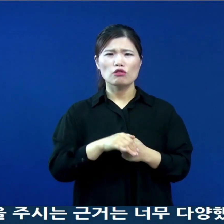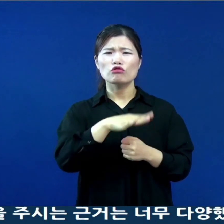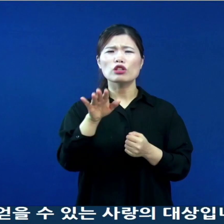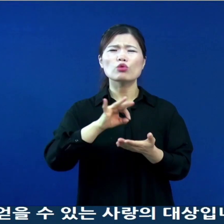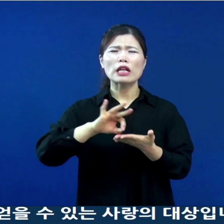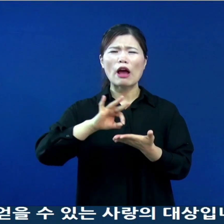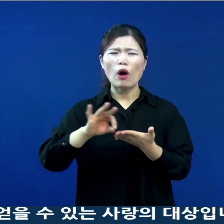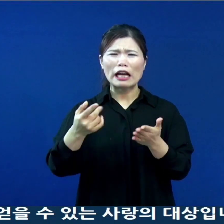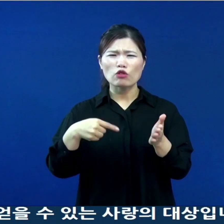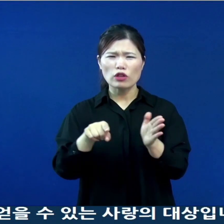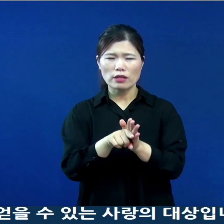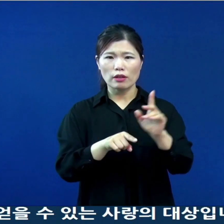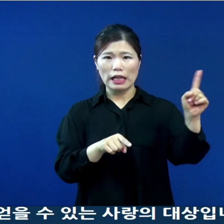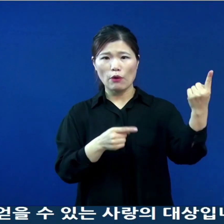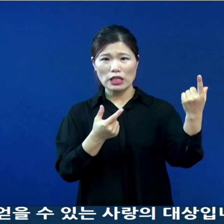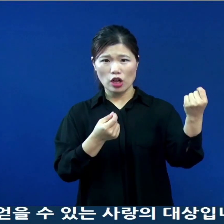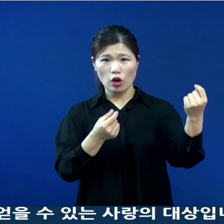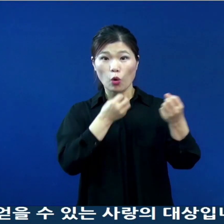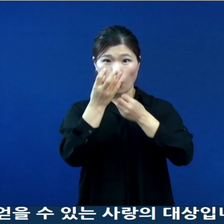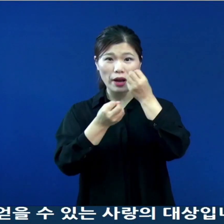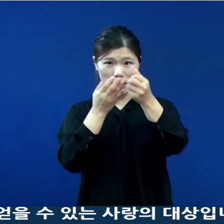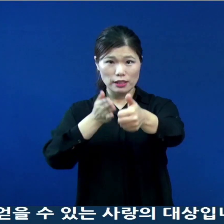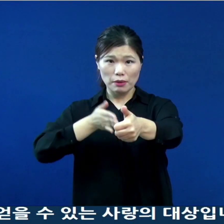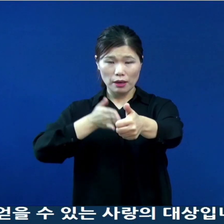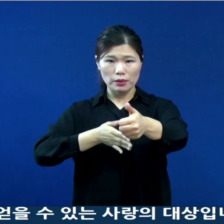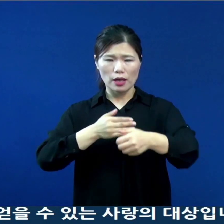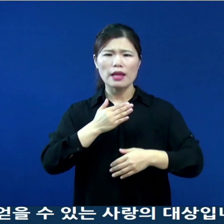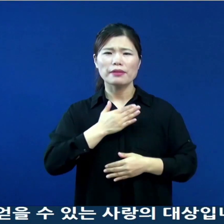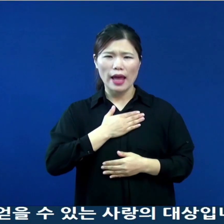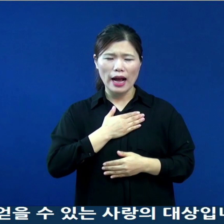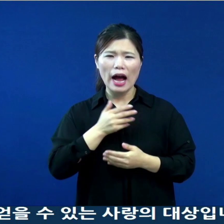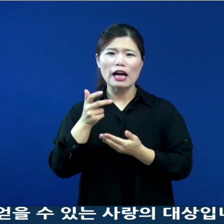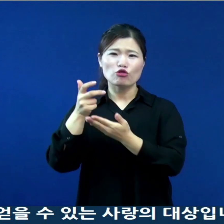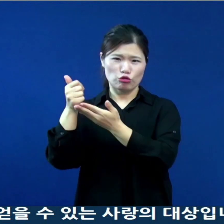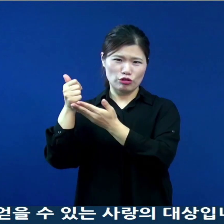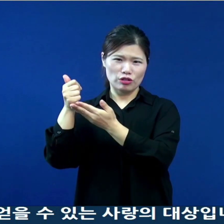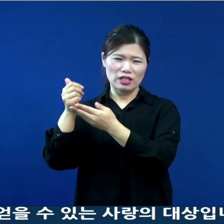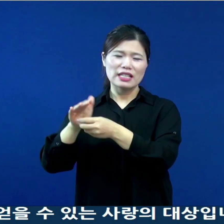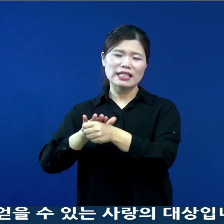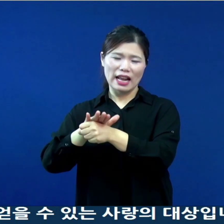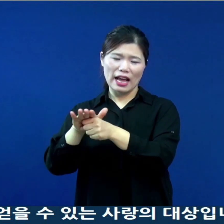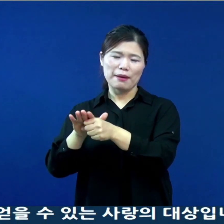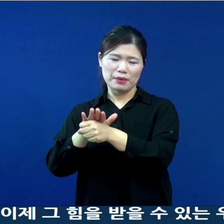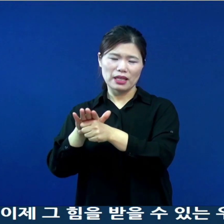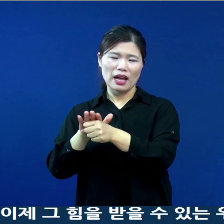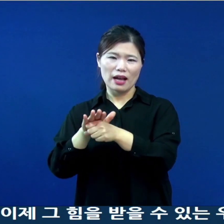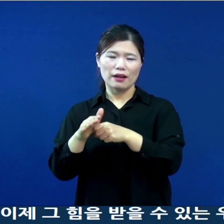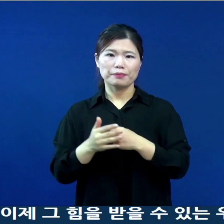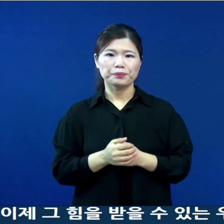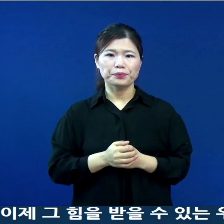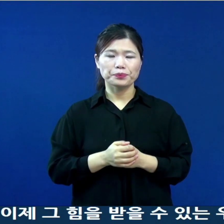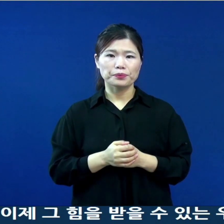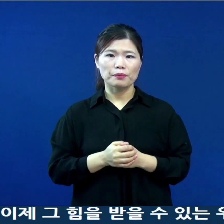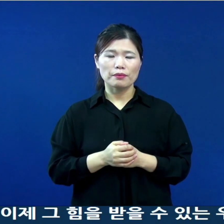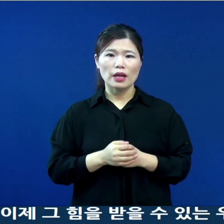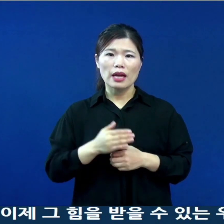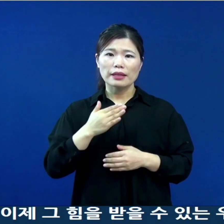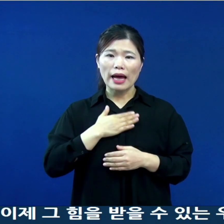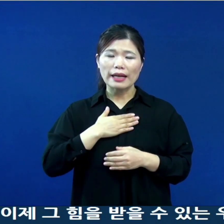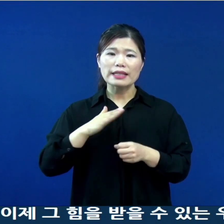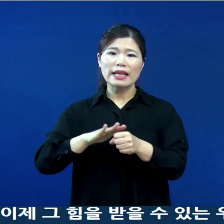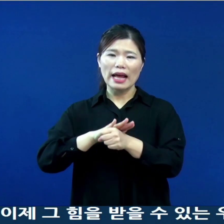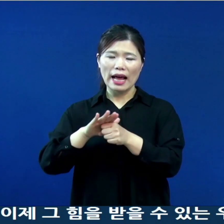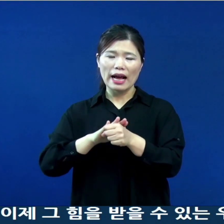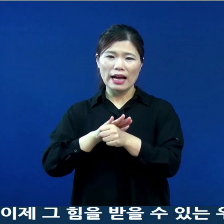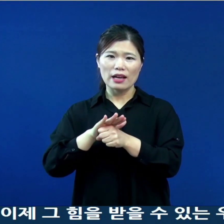내가 주를 사랑합니다. 내가 주를 사랑하는 그 사랑이 나를 사랑하시는 하나님에